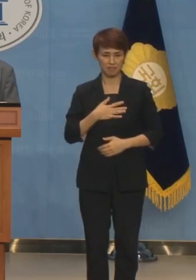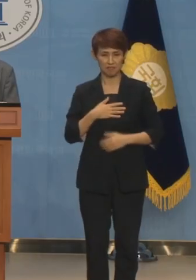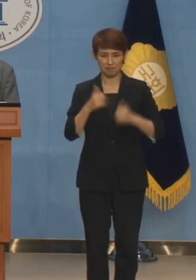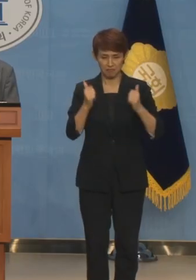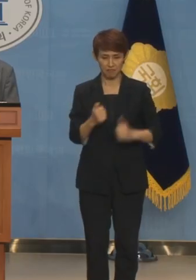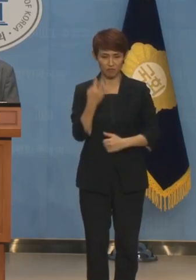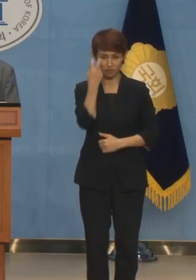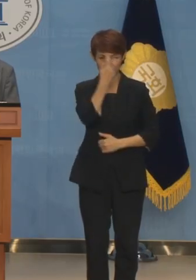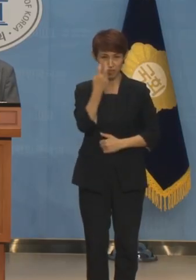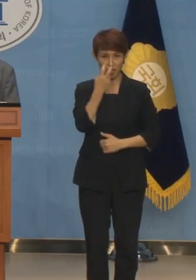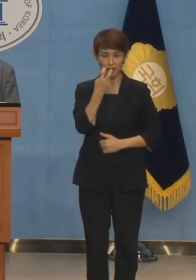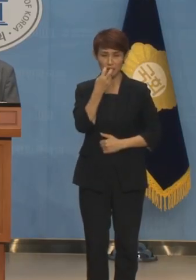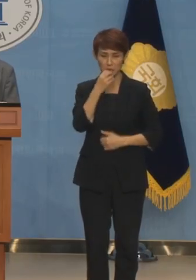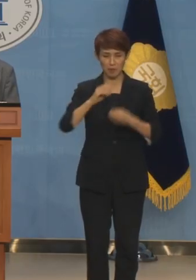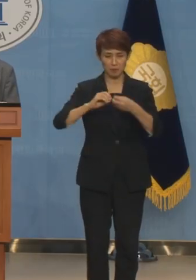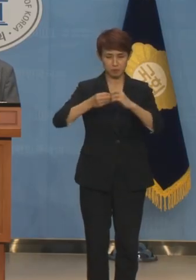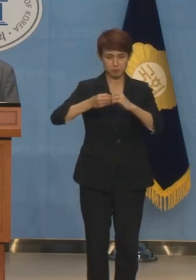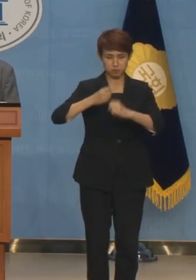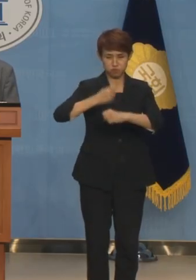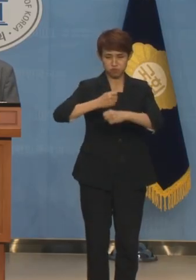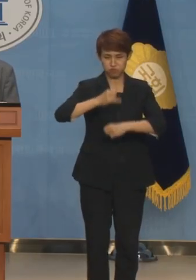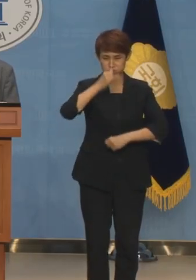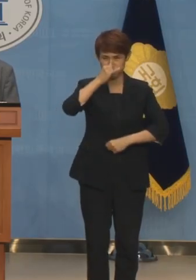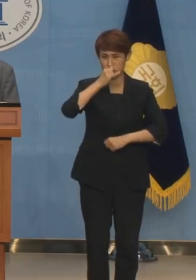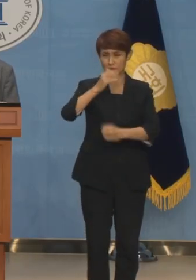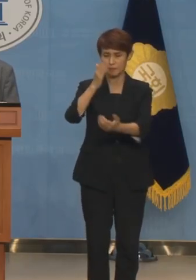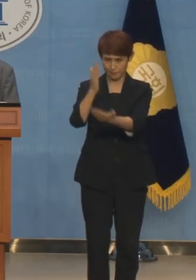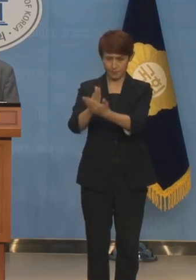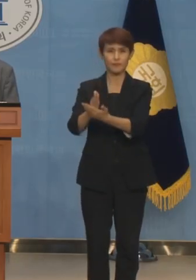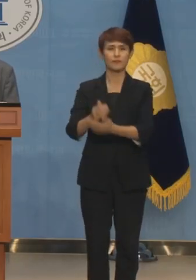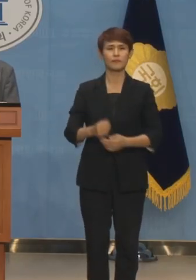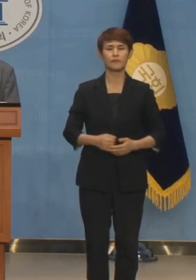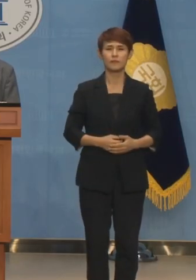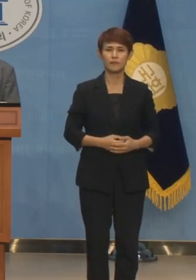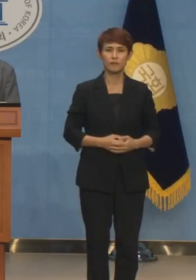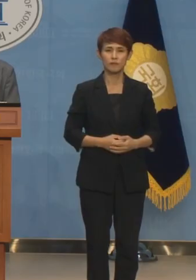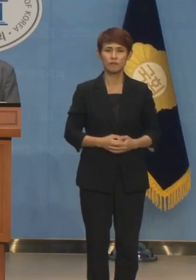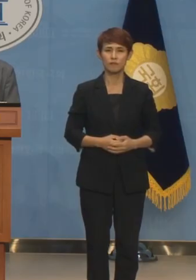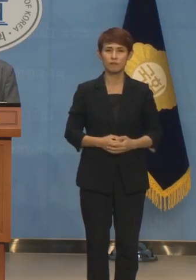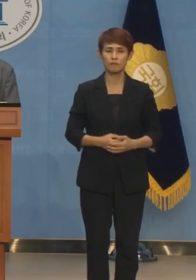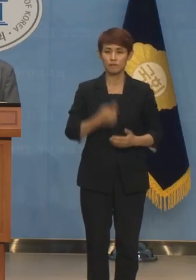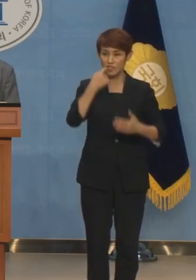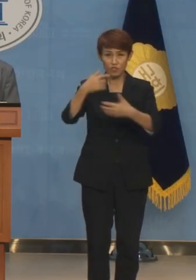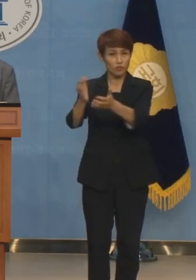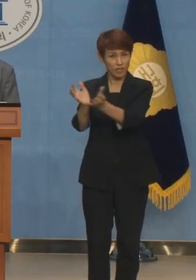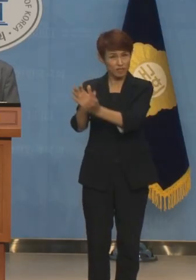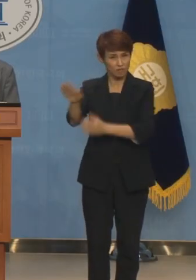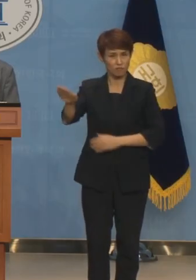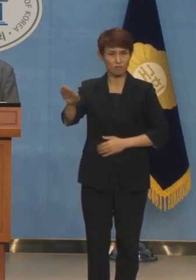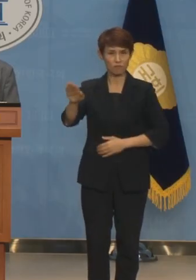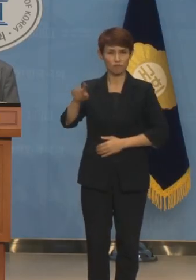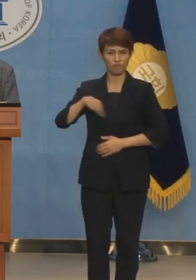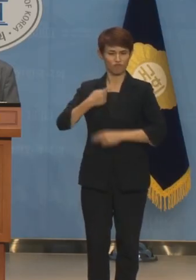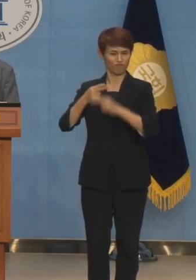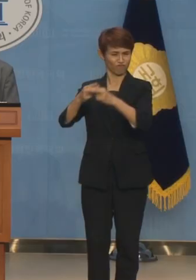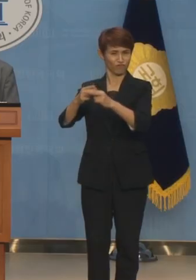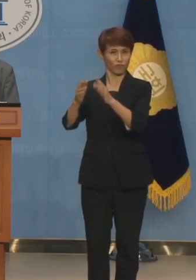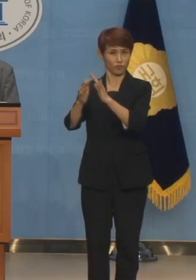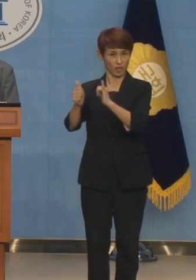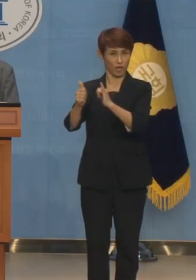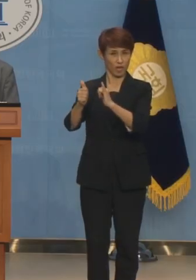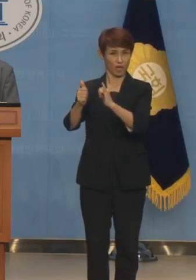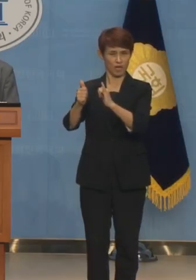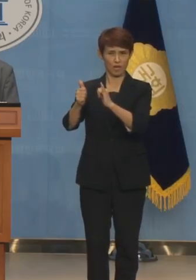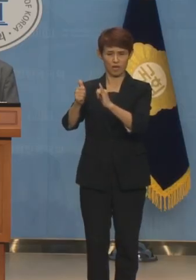재판을 왜곡시키는 행위를 멈춰야 합니다. 민주당은 독재자의 망령을